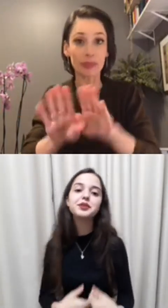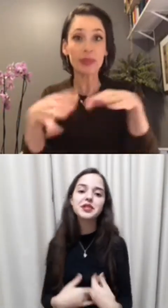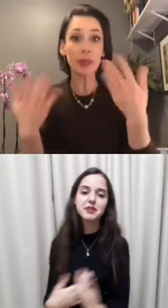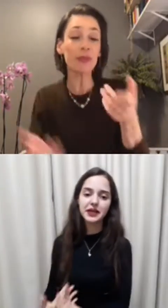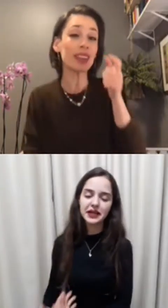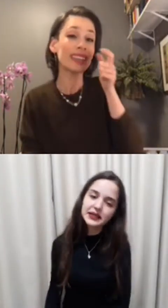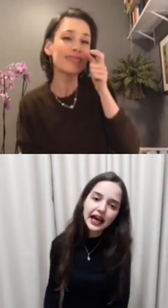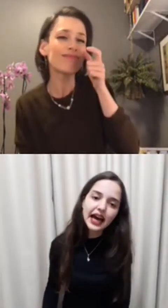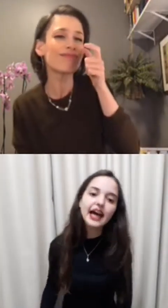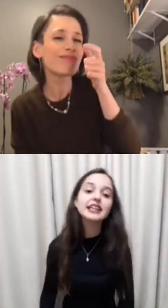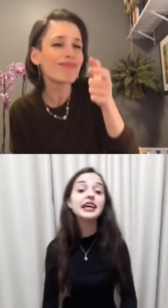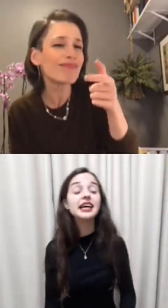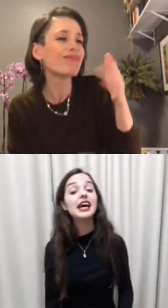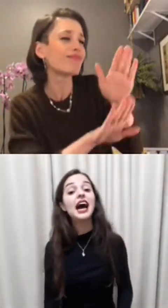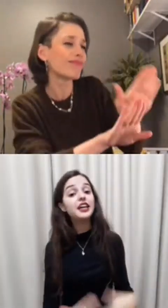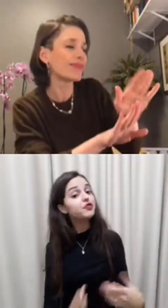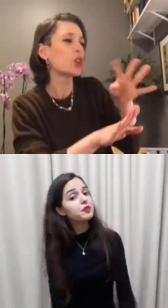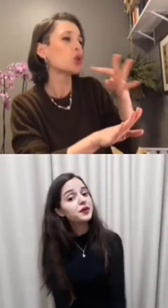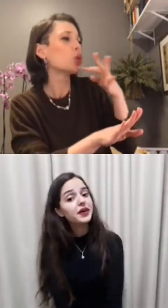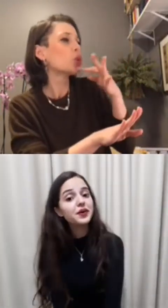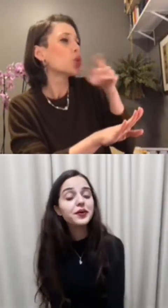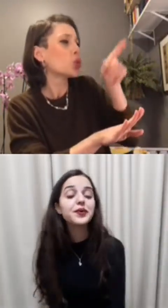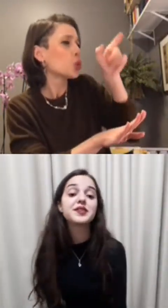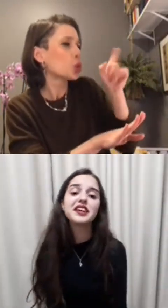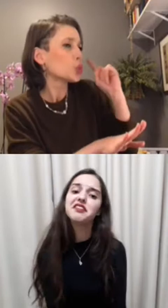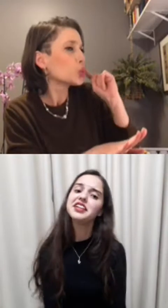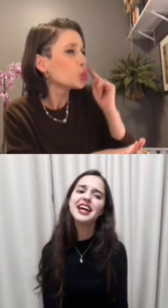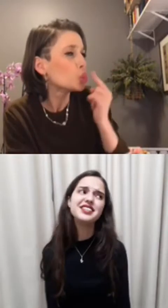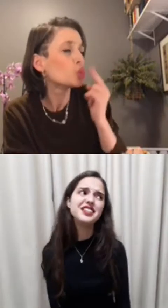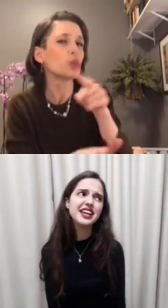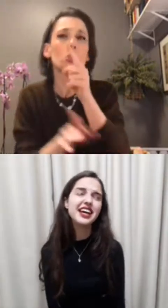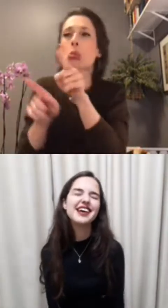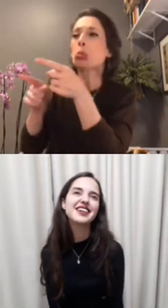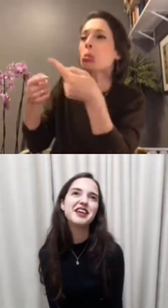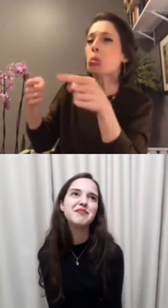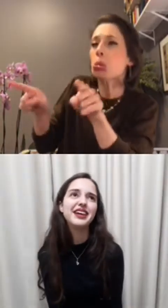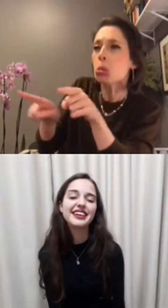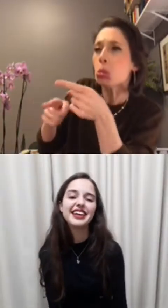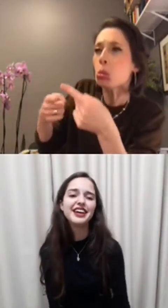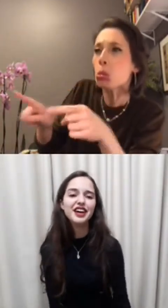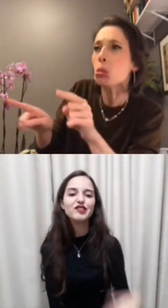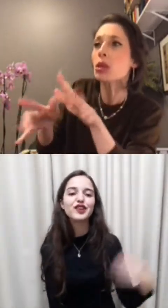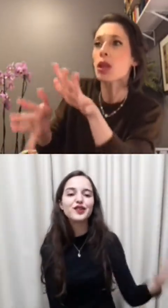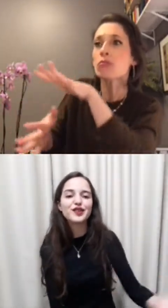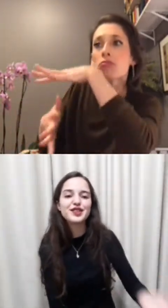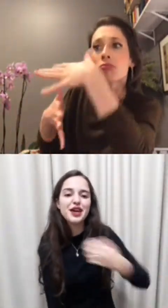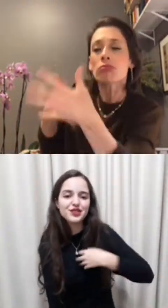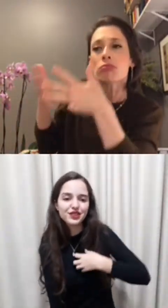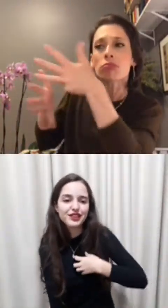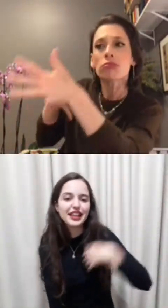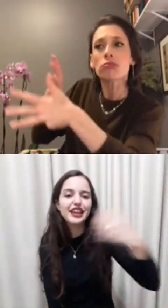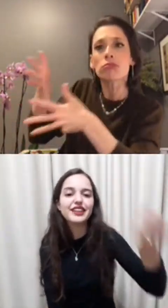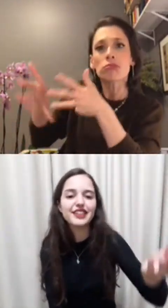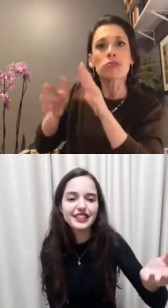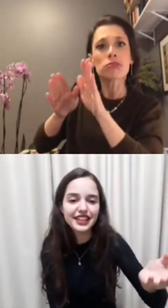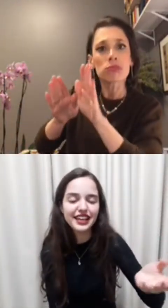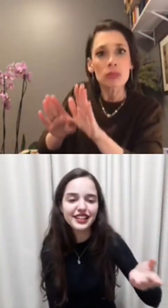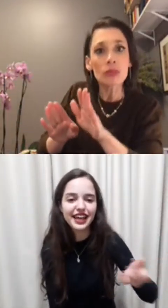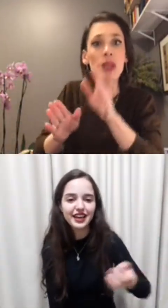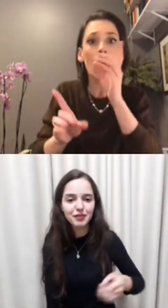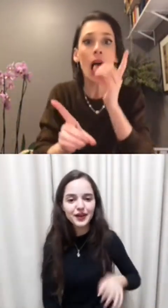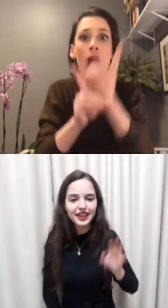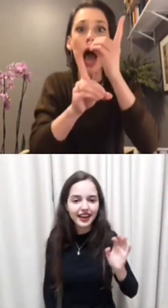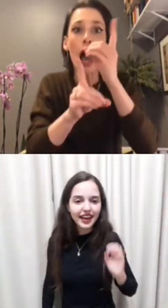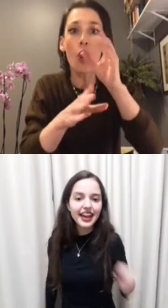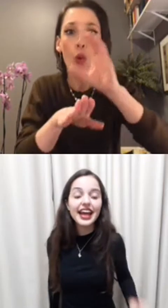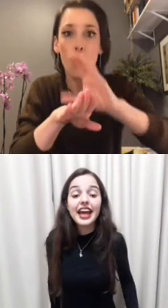surdo, passei pela cantata, aí eu fui procurar um curso. Na verdade, eu até brinco que foi o curso que me achou, não foi nem eu que achei ele.